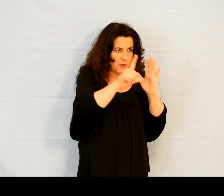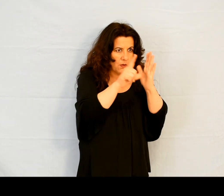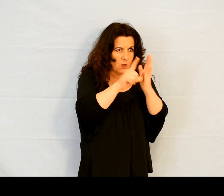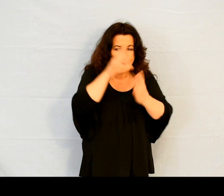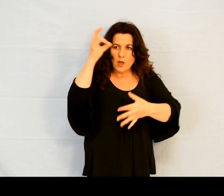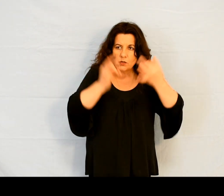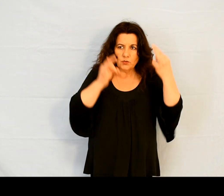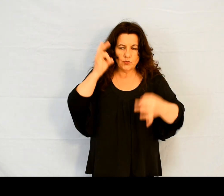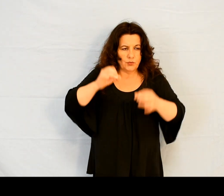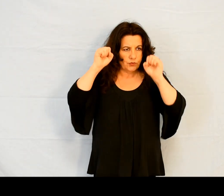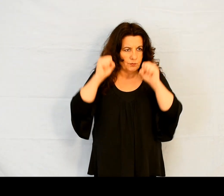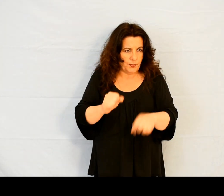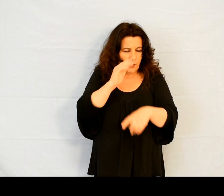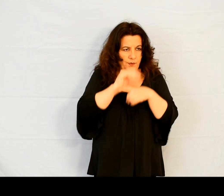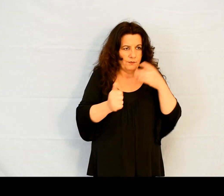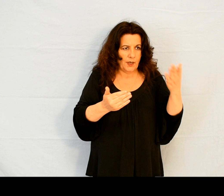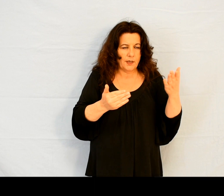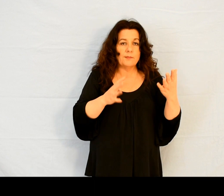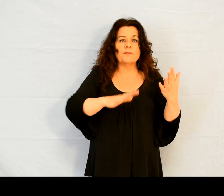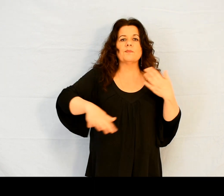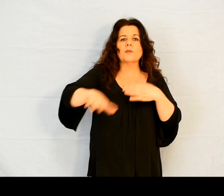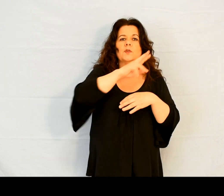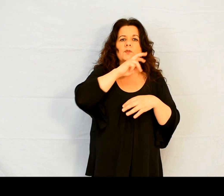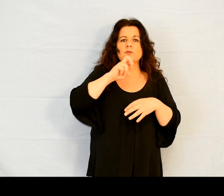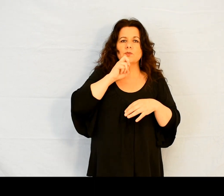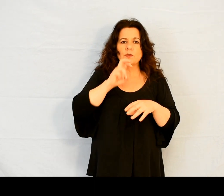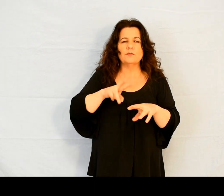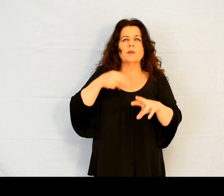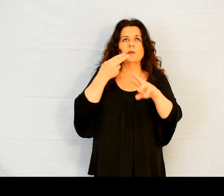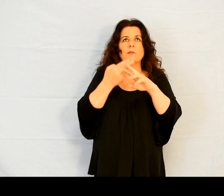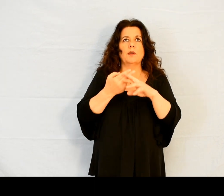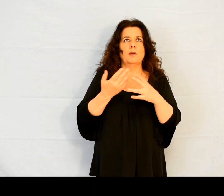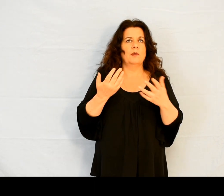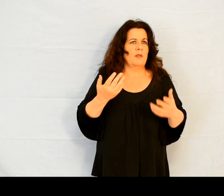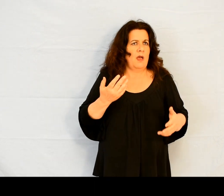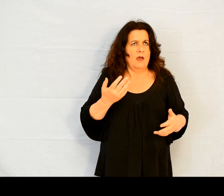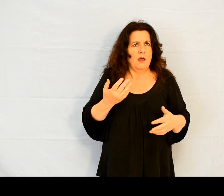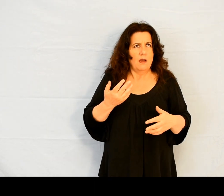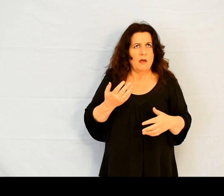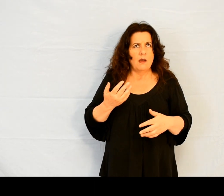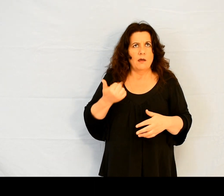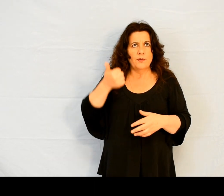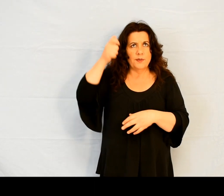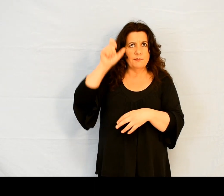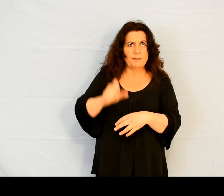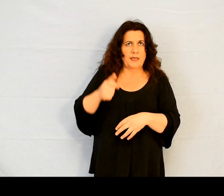Les Juifs lui dirent « Nous n'avons pas le droit de mettre quelqu'un mort. »